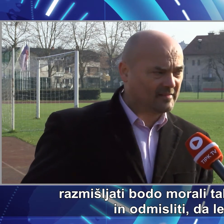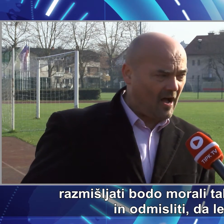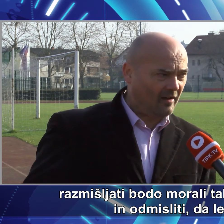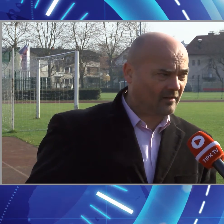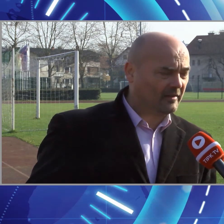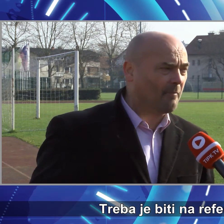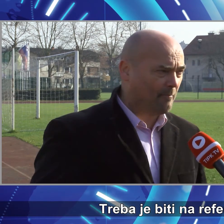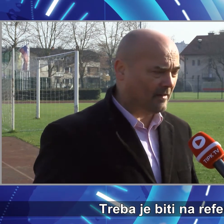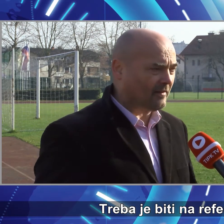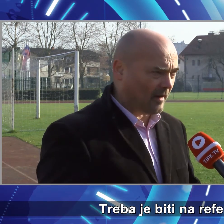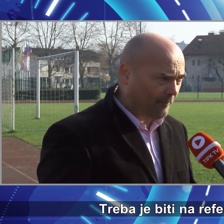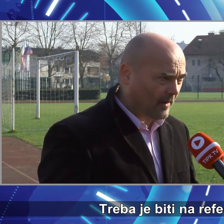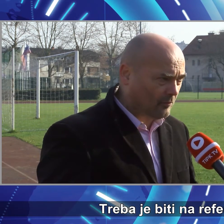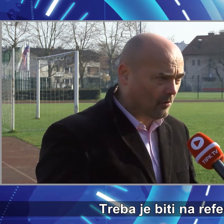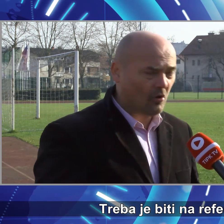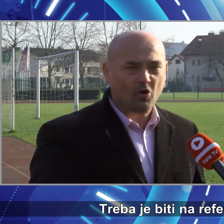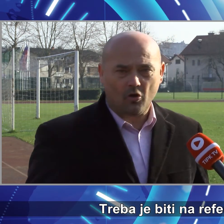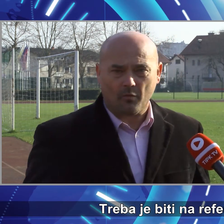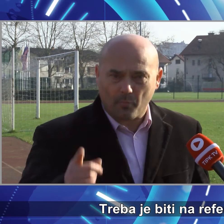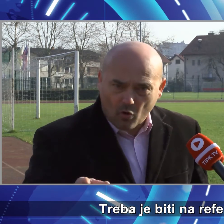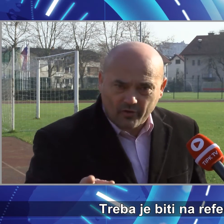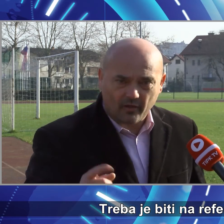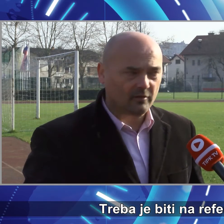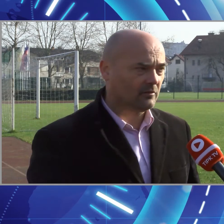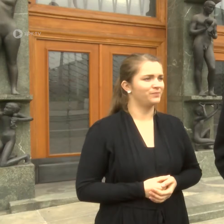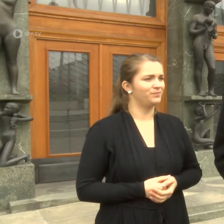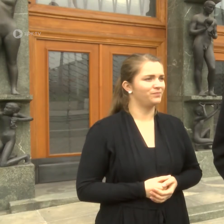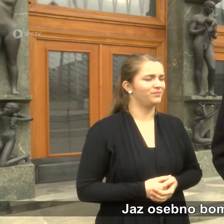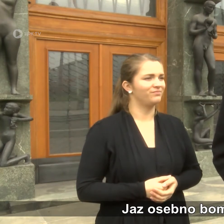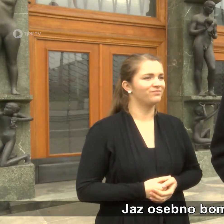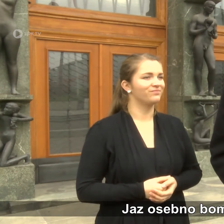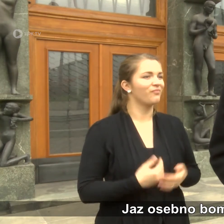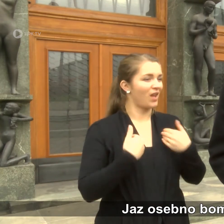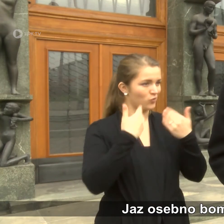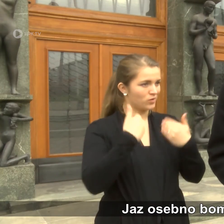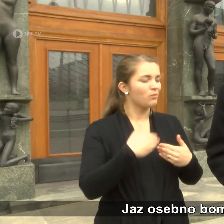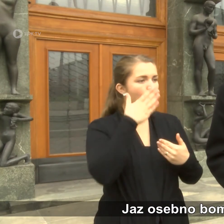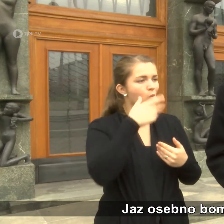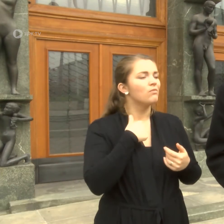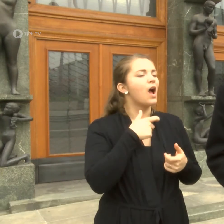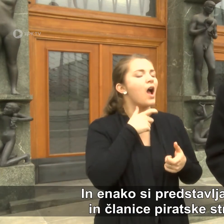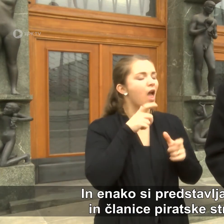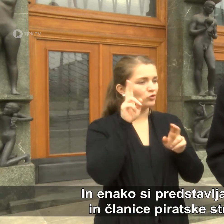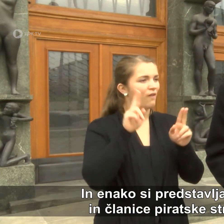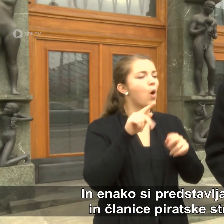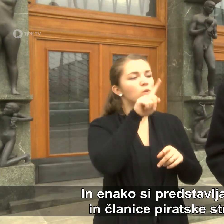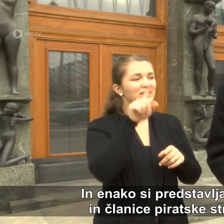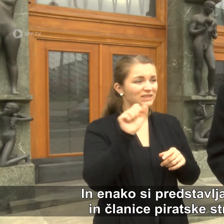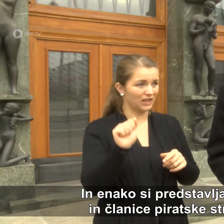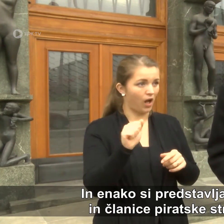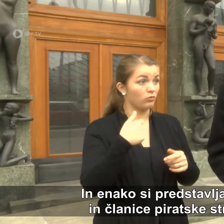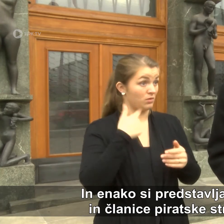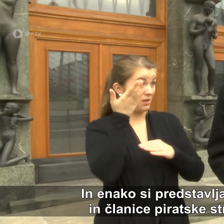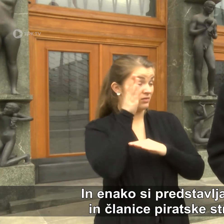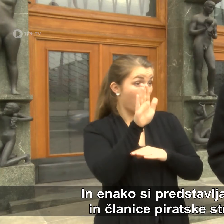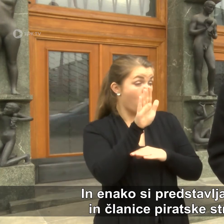na referendumu proti. Jaz osebno bom glasoval za. In ravno tako si predstavljam, da bojo vsi člani in članice